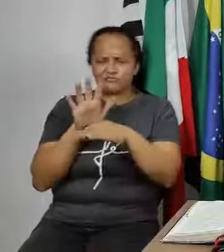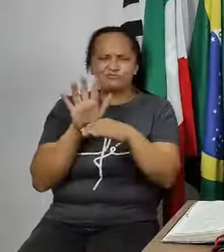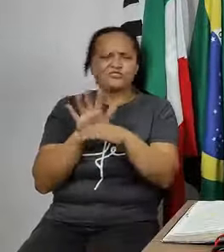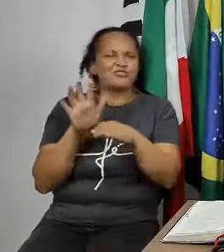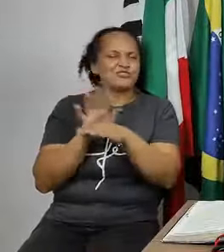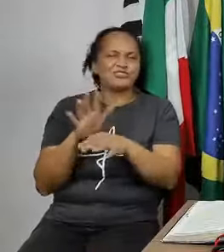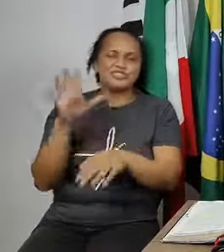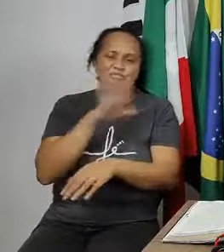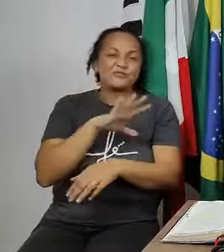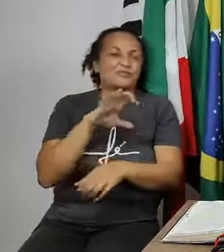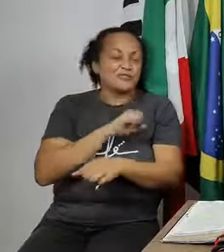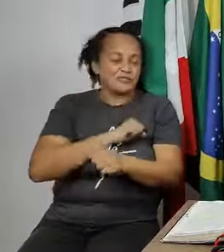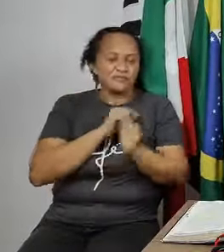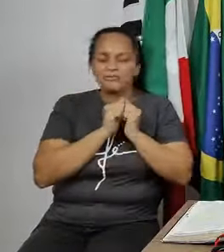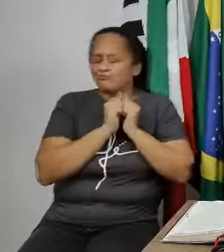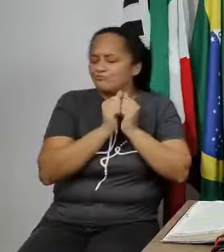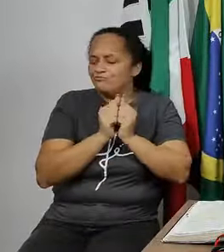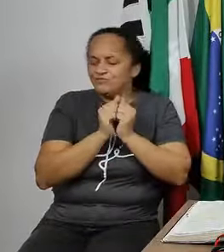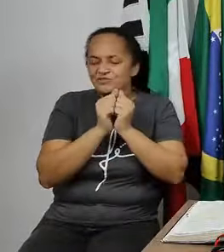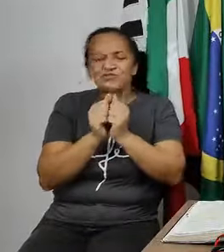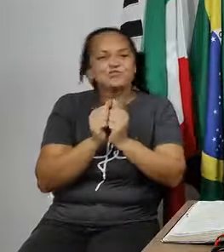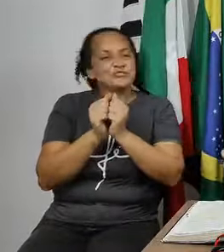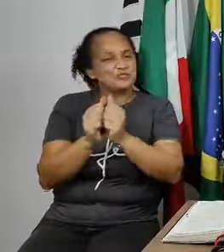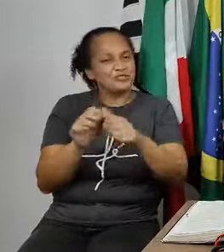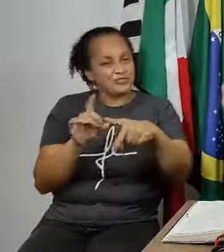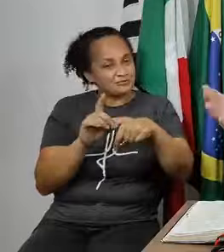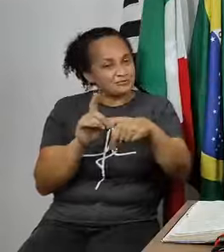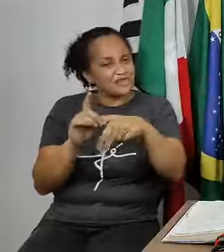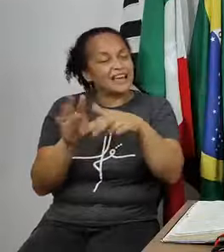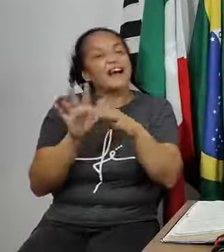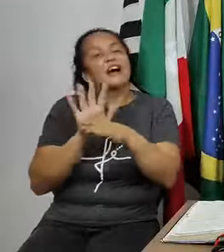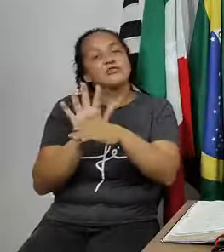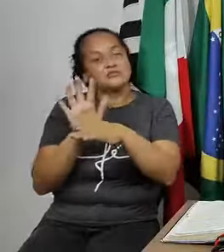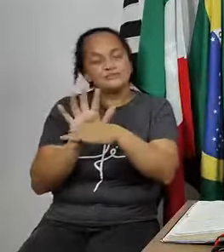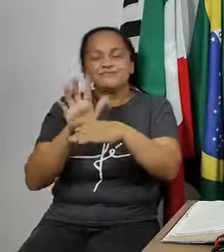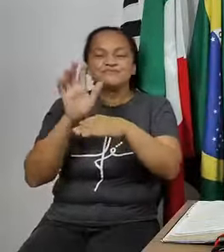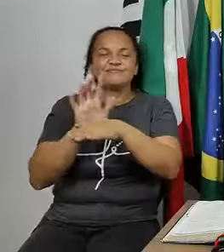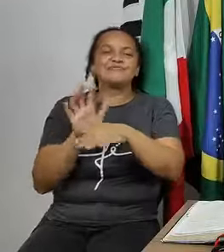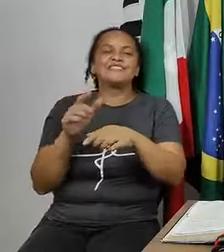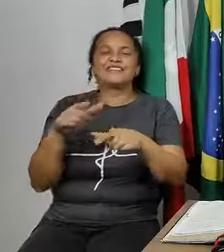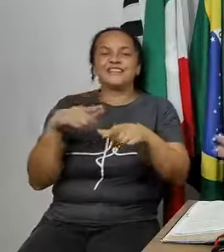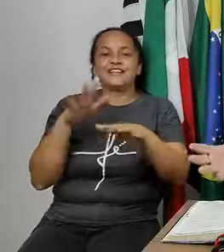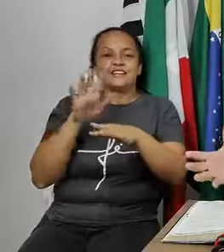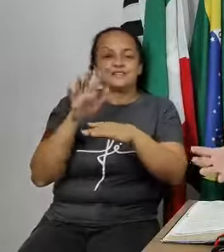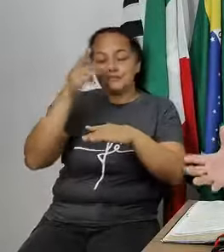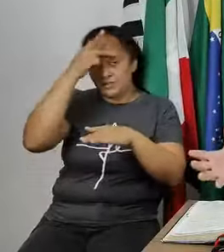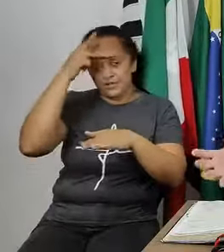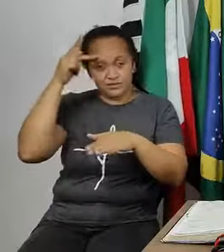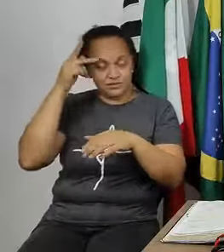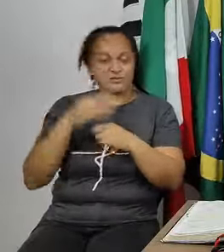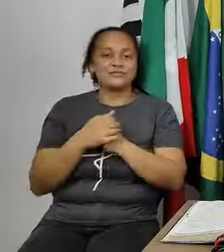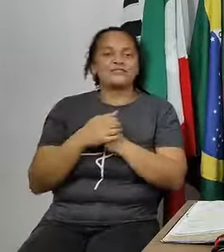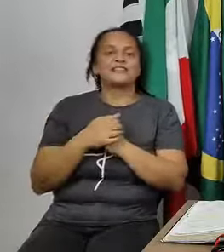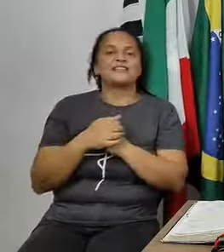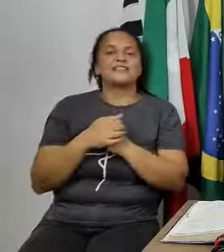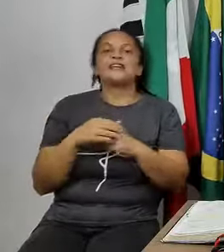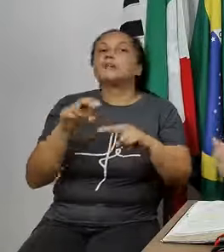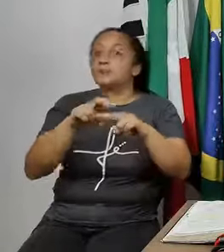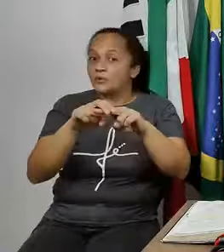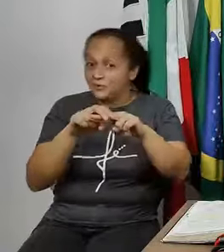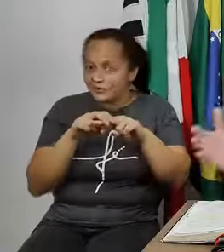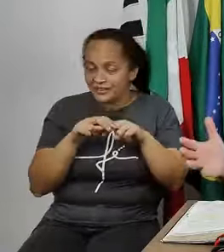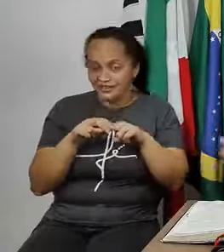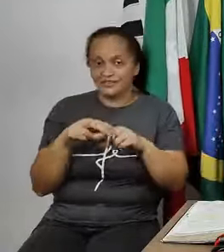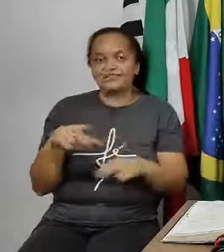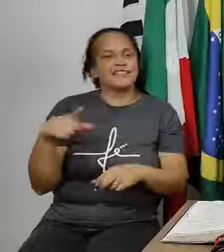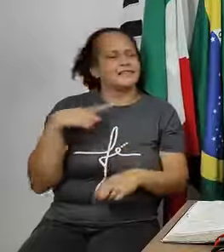visão e está caminhando do nosso lado, ajudando a fazer esse trabalho. E como consequência disso,